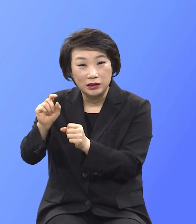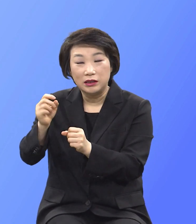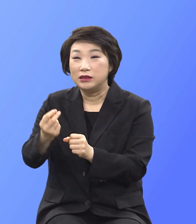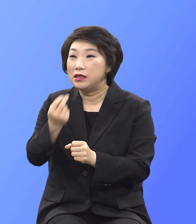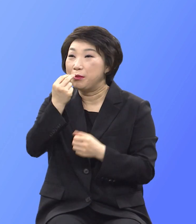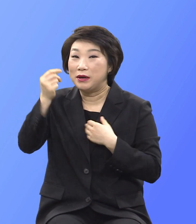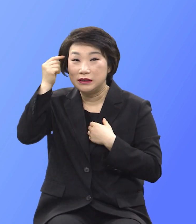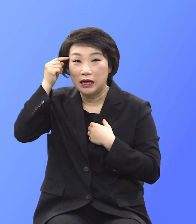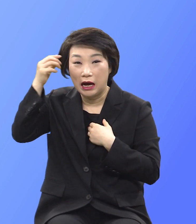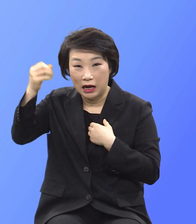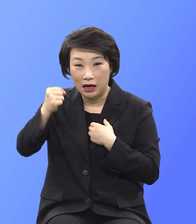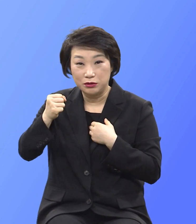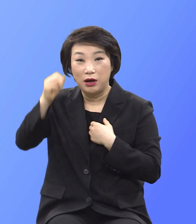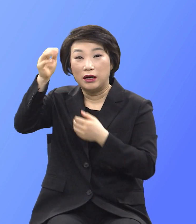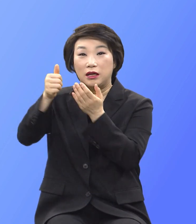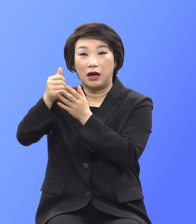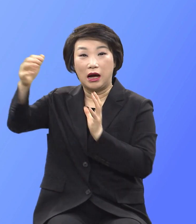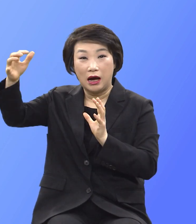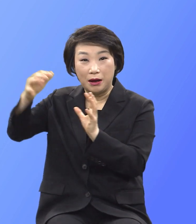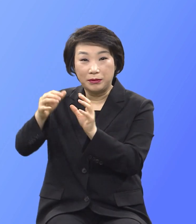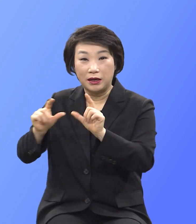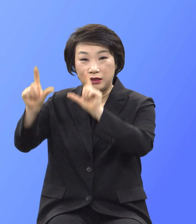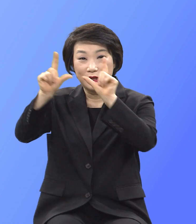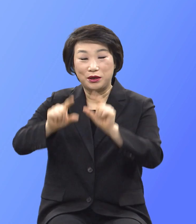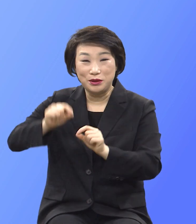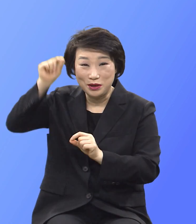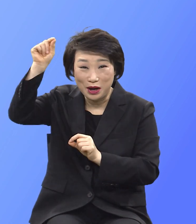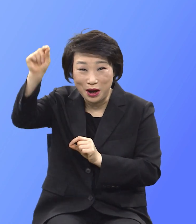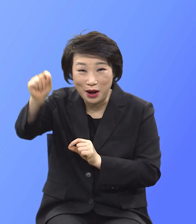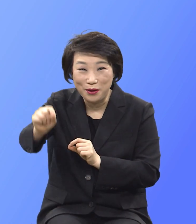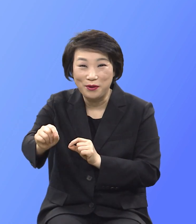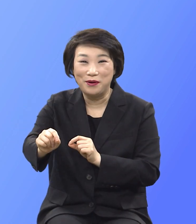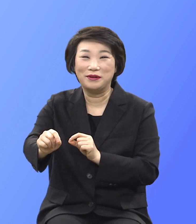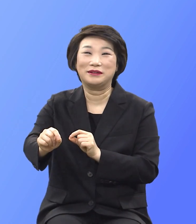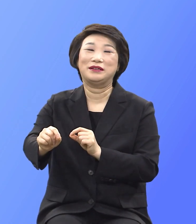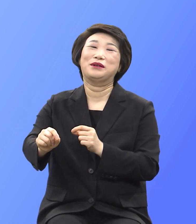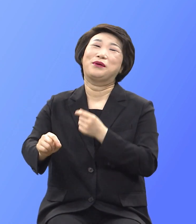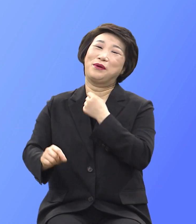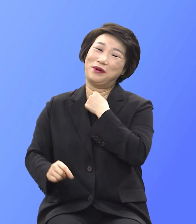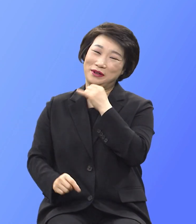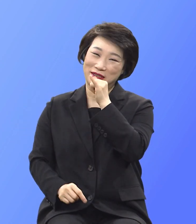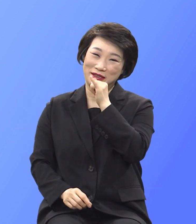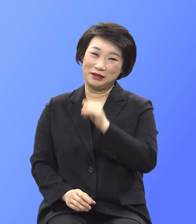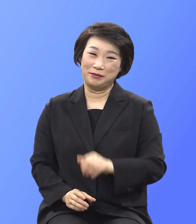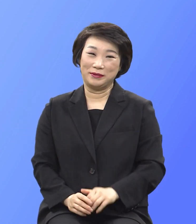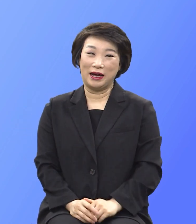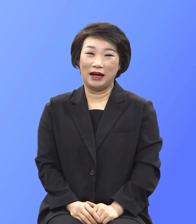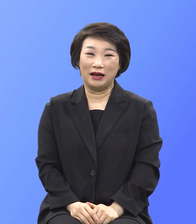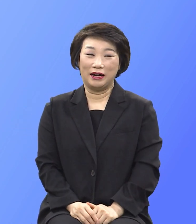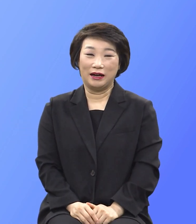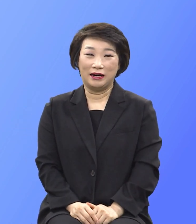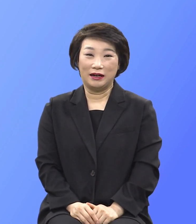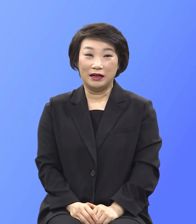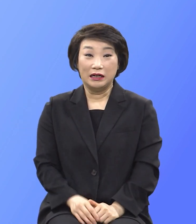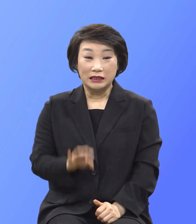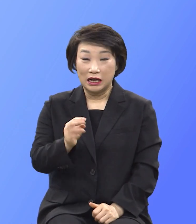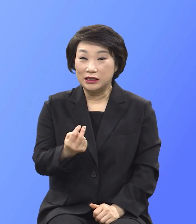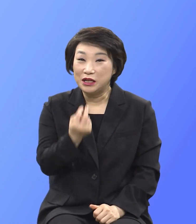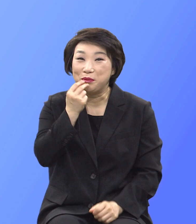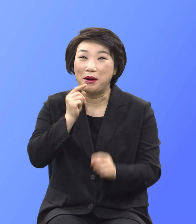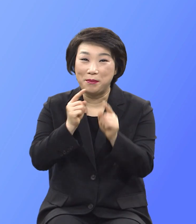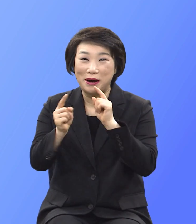생명의 생각으로 하나님과 함께 영원히 살기를 원하심으로